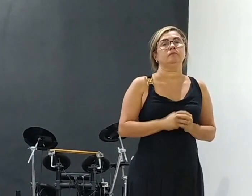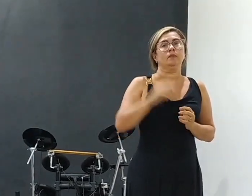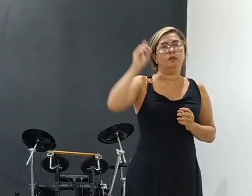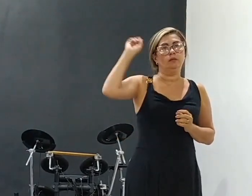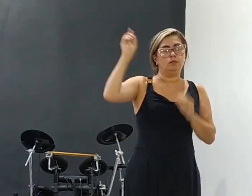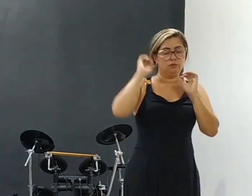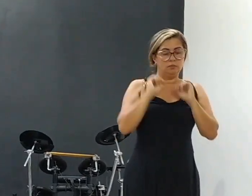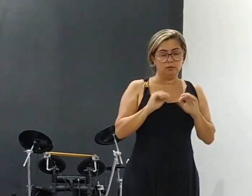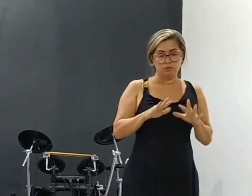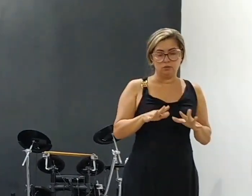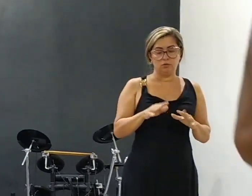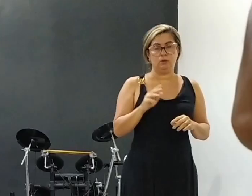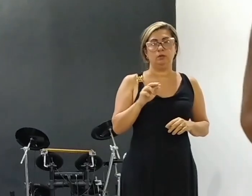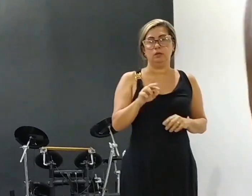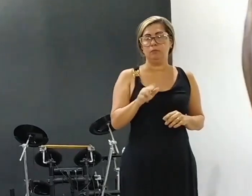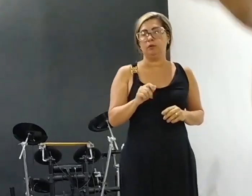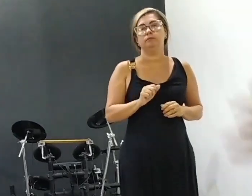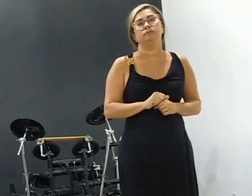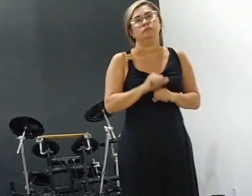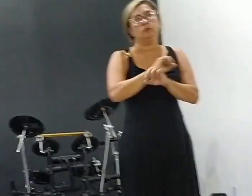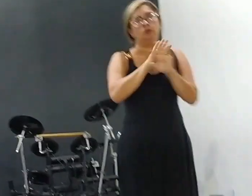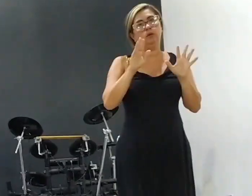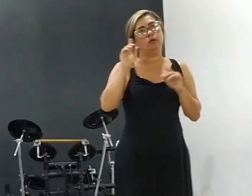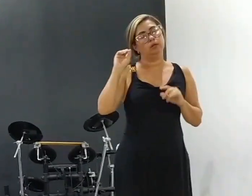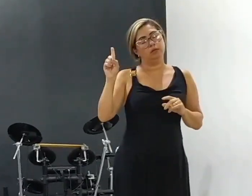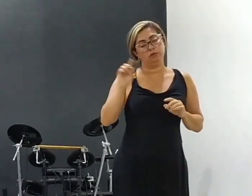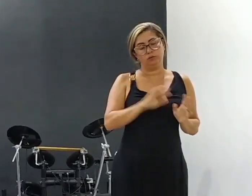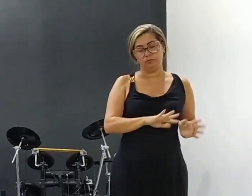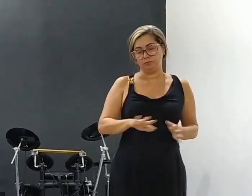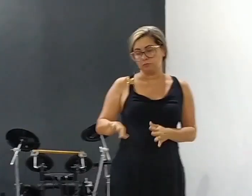Deus abençoe, meu irmão. Glória a Deus.